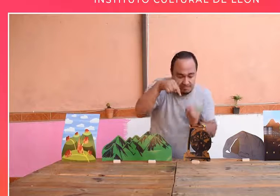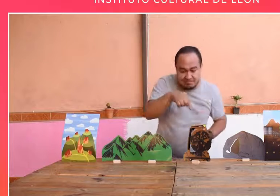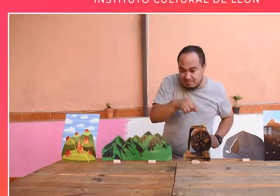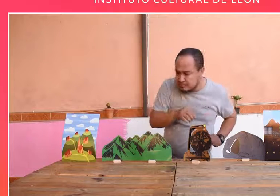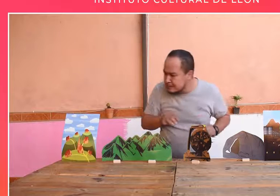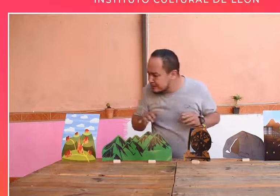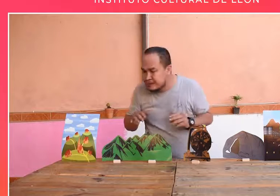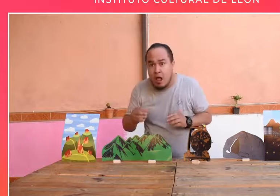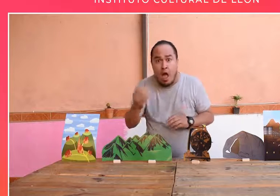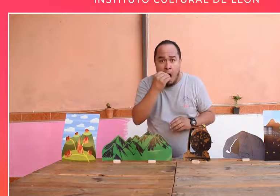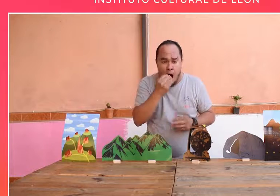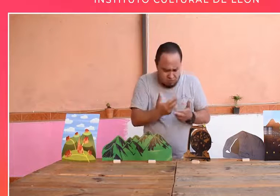comida,